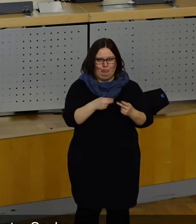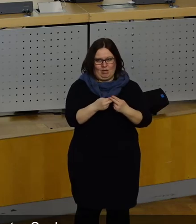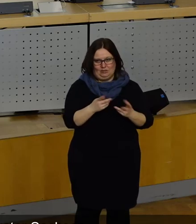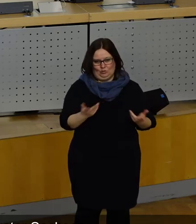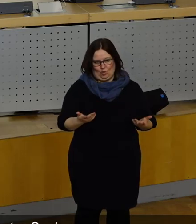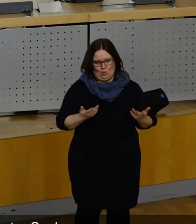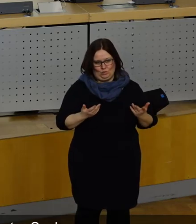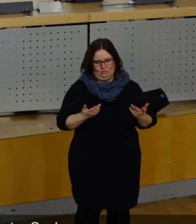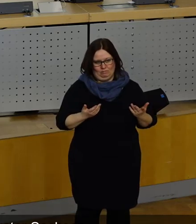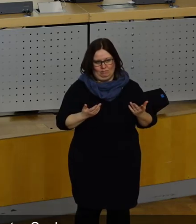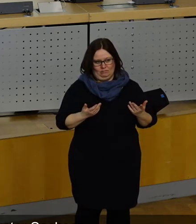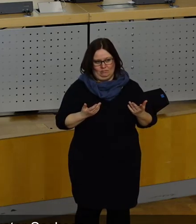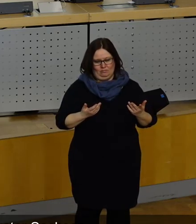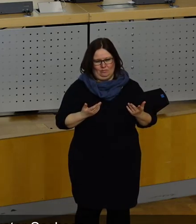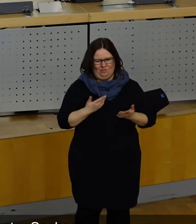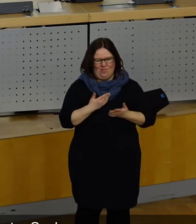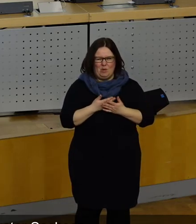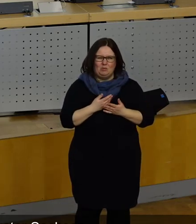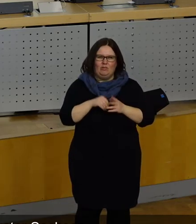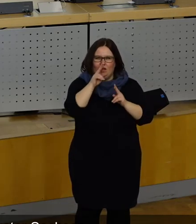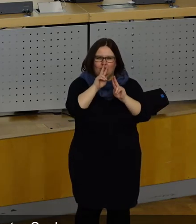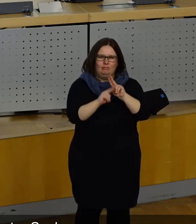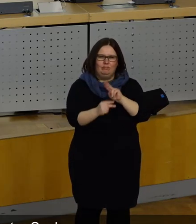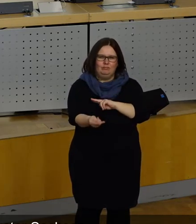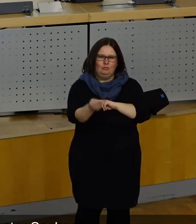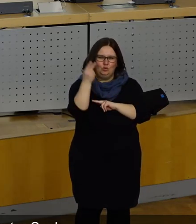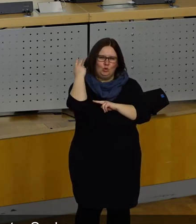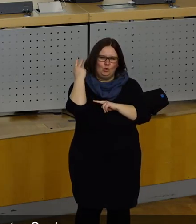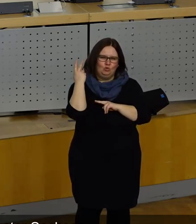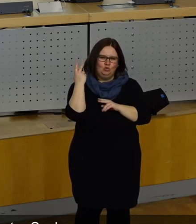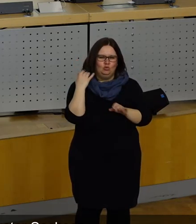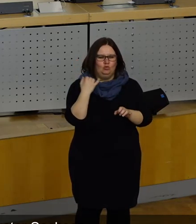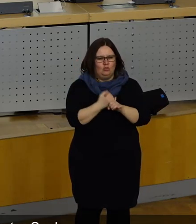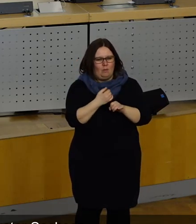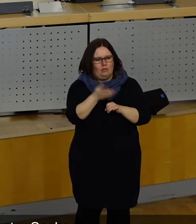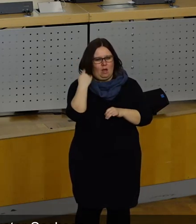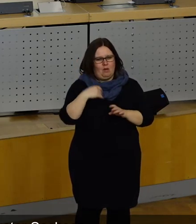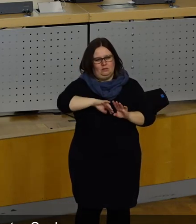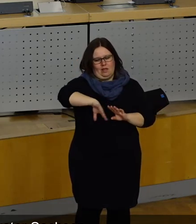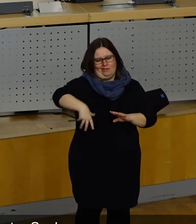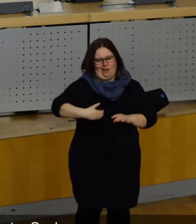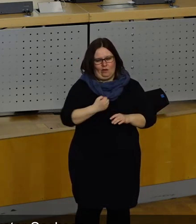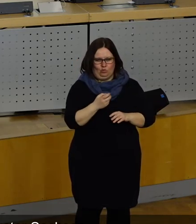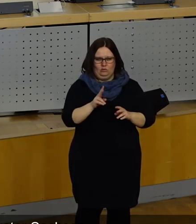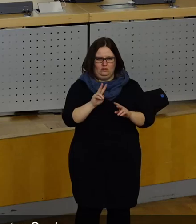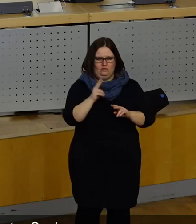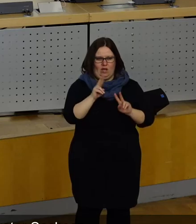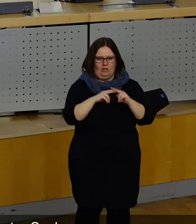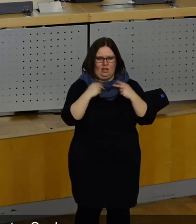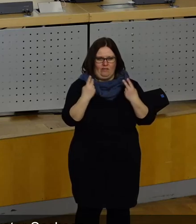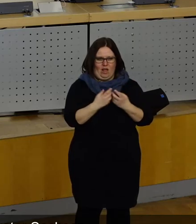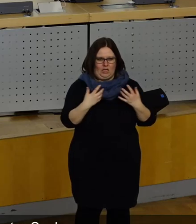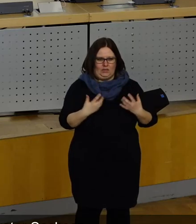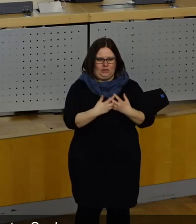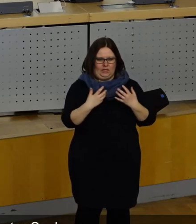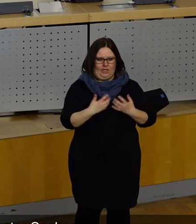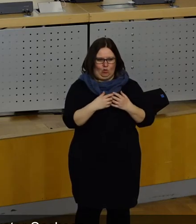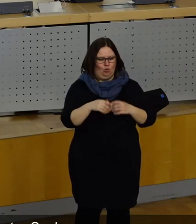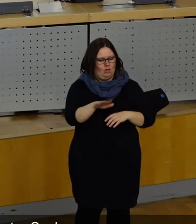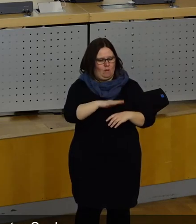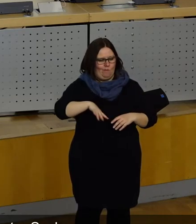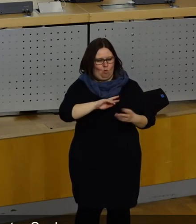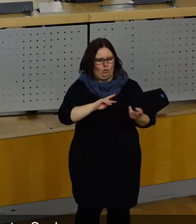sehr. Wenn ich kurz zurückschauen darf, man hat immer viel über Enteignung gesprochen nach dem Zweiten Weltkrieg und meint die Bodenreform, aber man darf nicht vergessen,